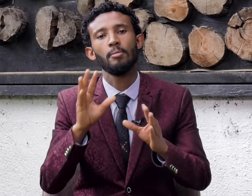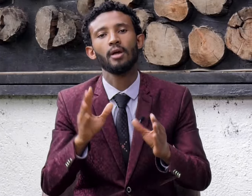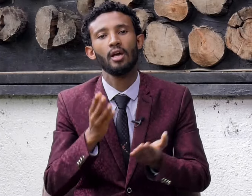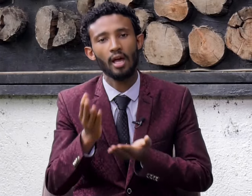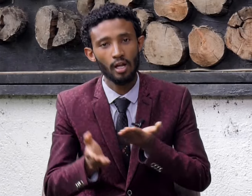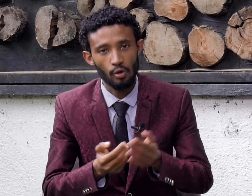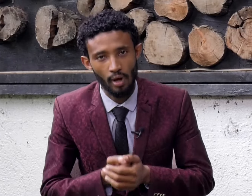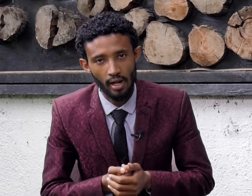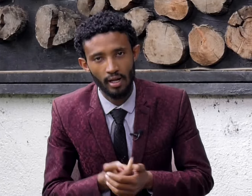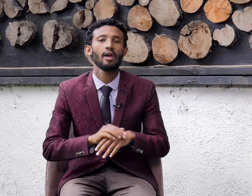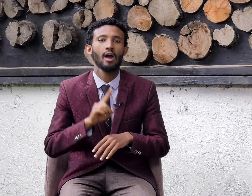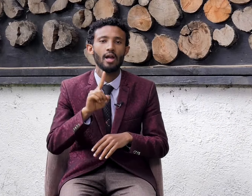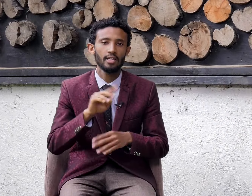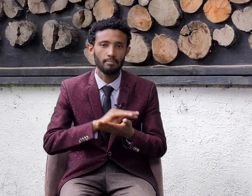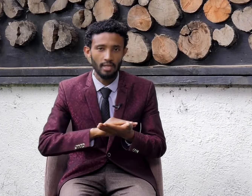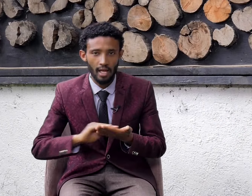ከተማ መምህርነት አገልግሏል።